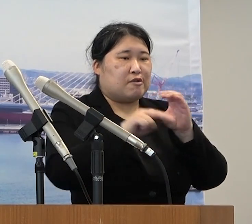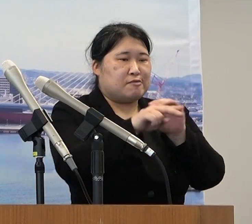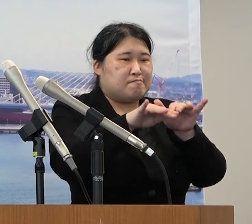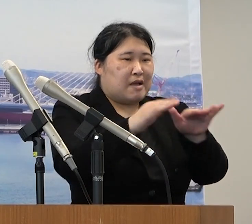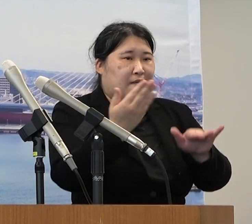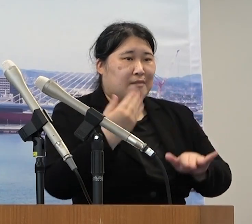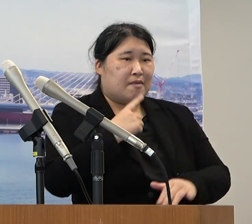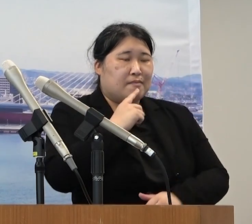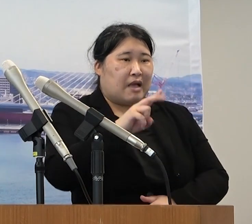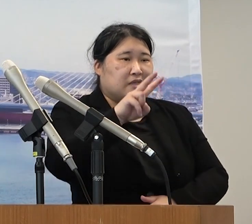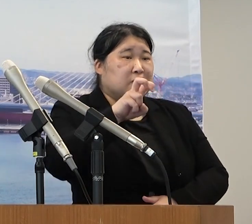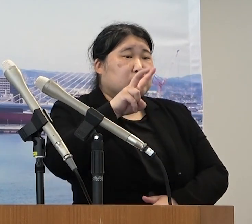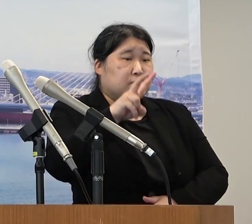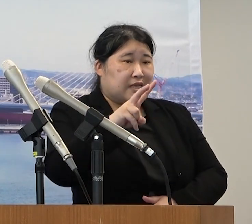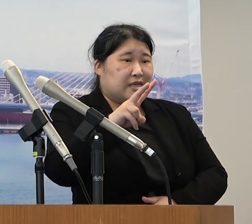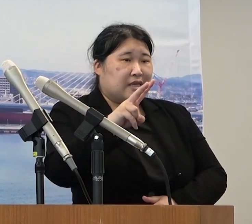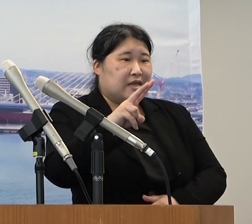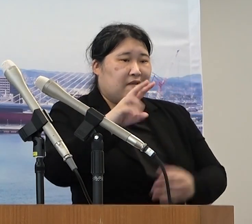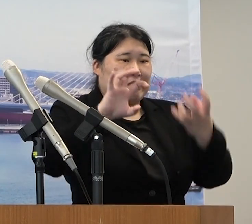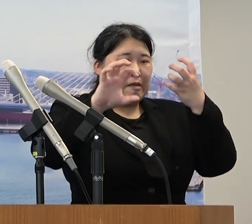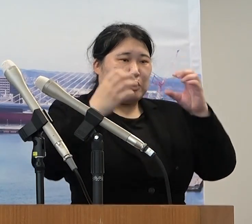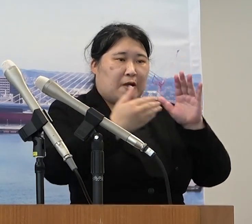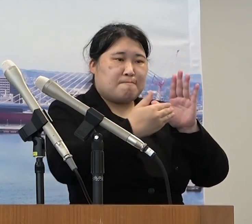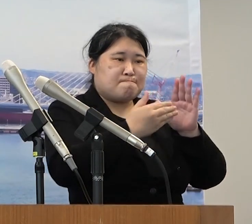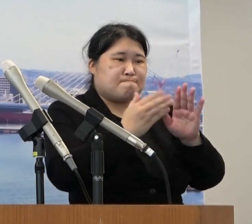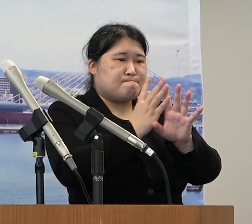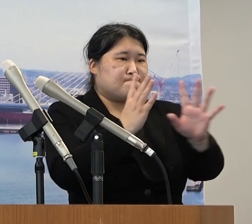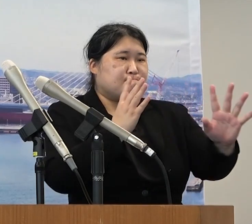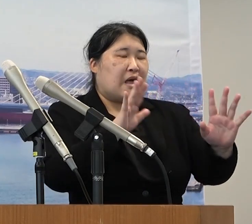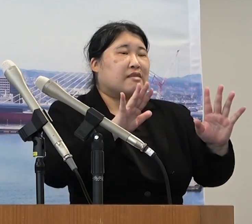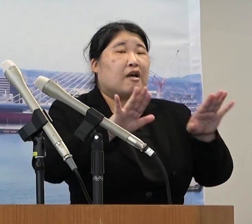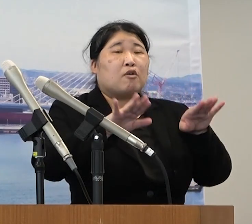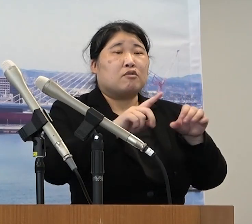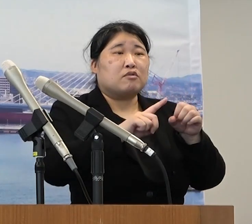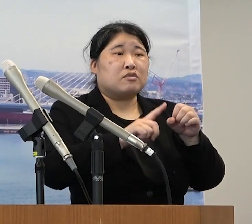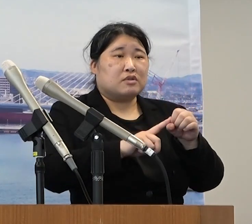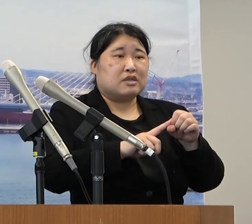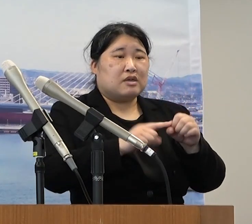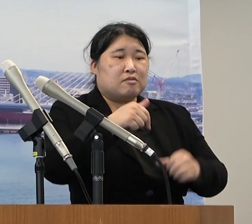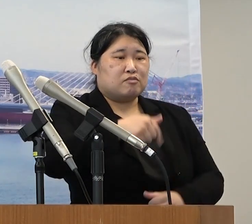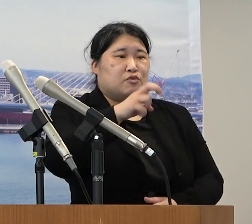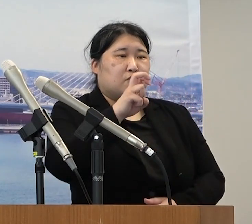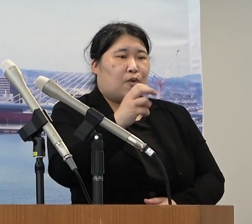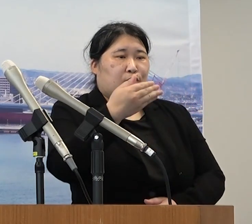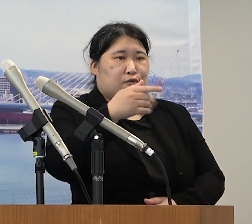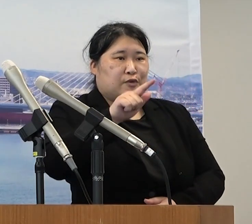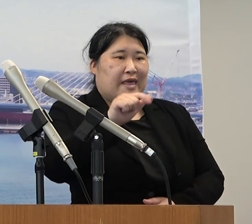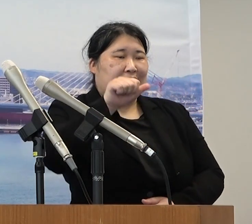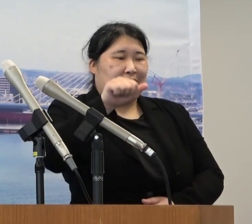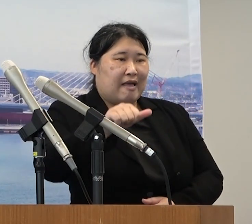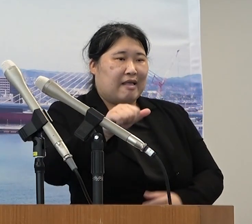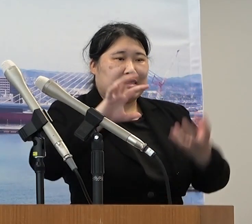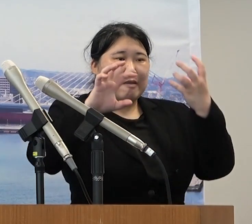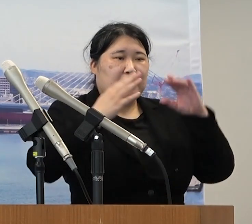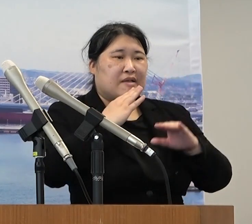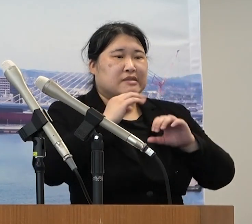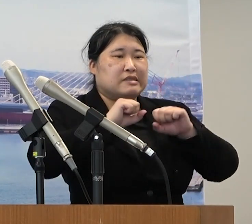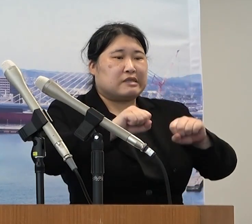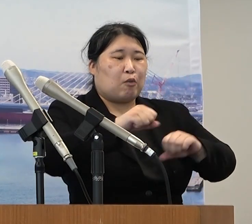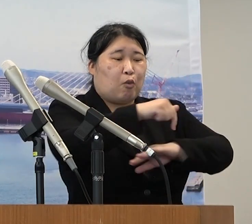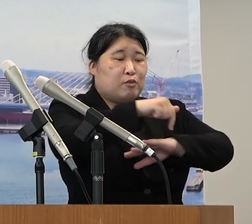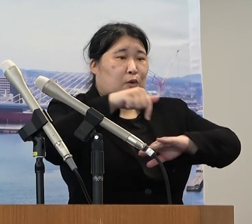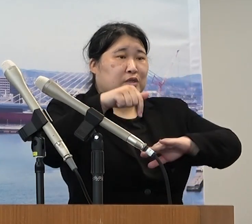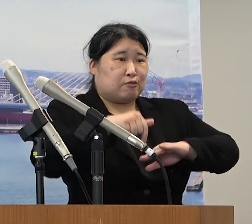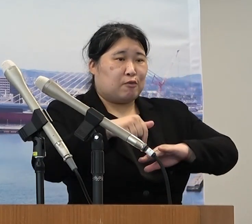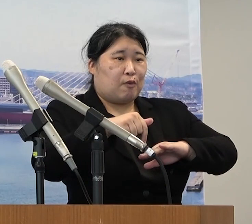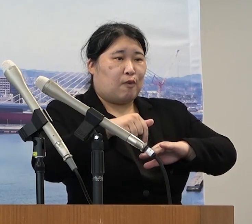22台の大型ねぶたが出陣しておりましたが、今年はプロクレアねぶた実行プロジェクト様の1団